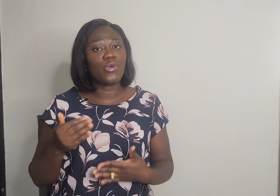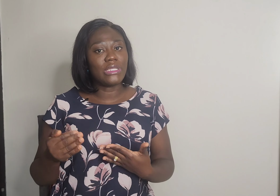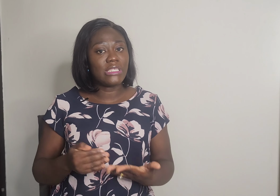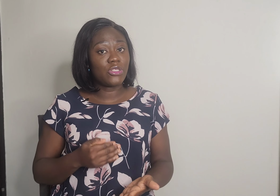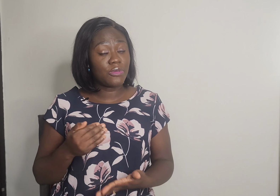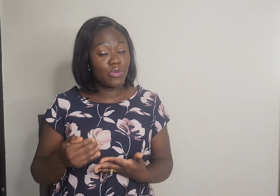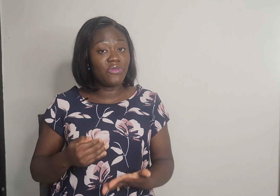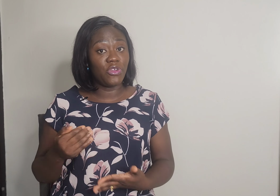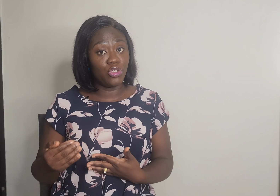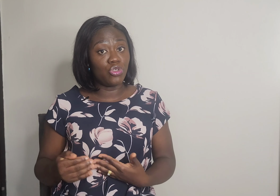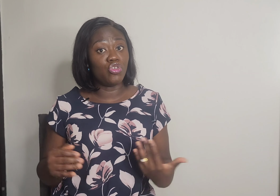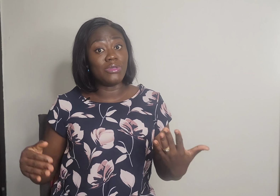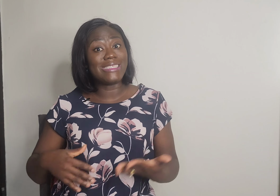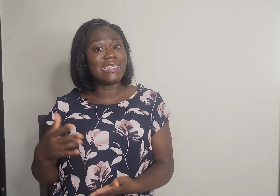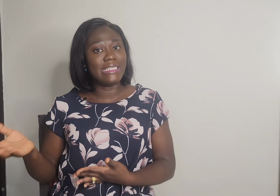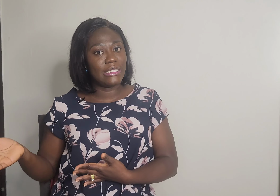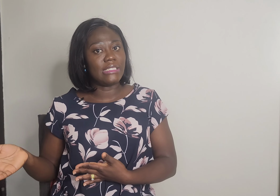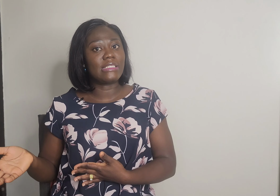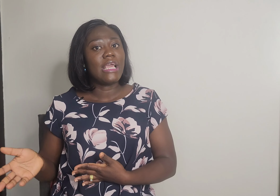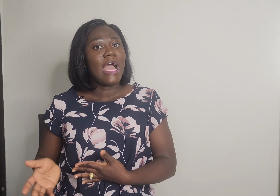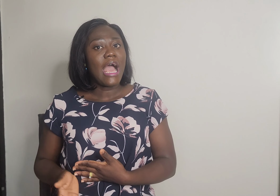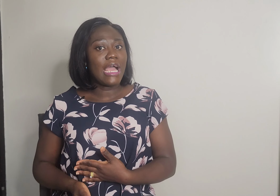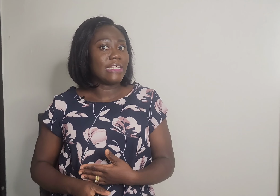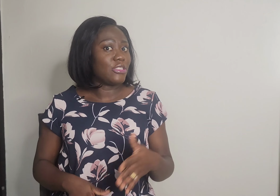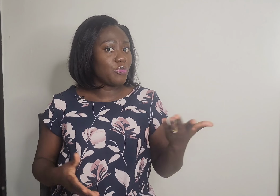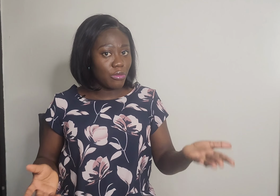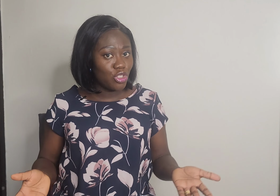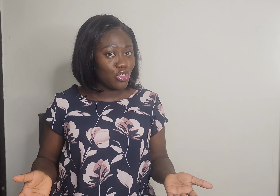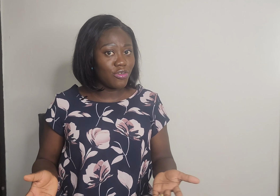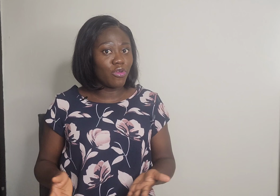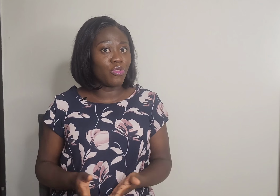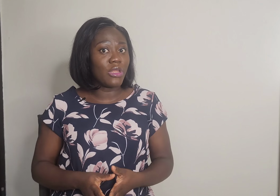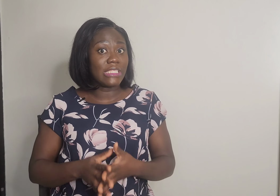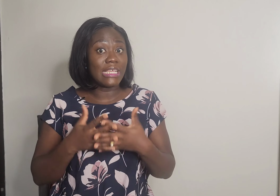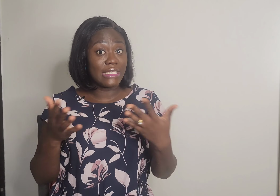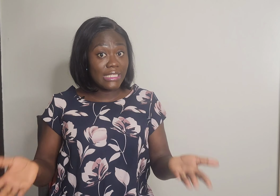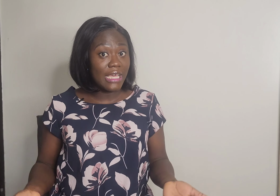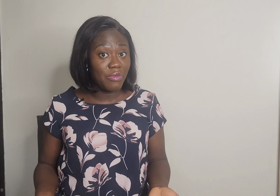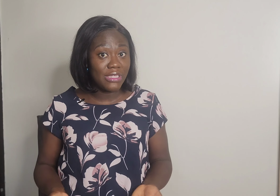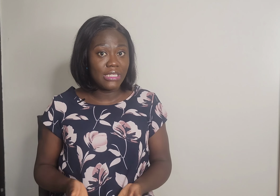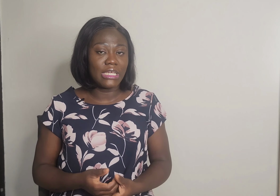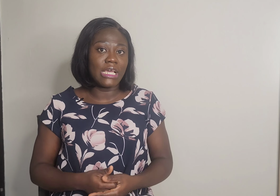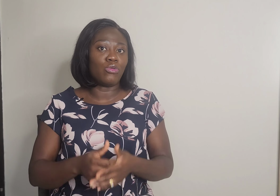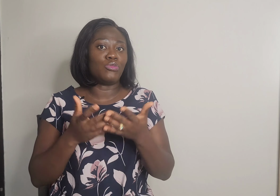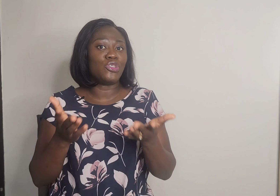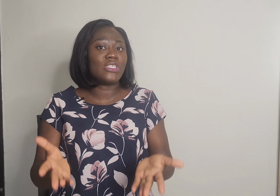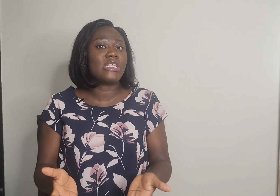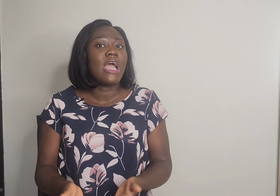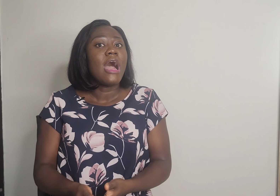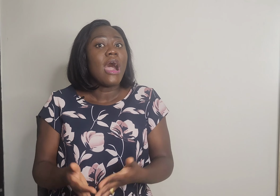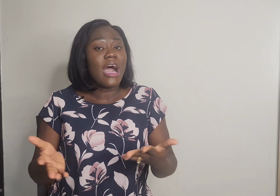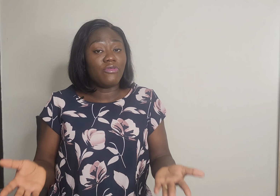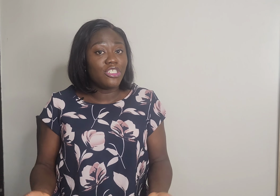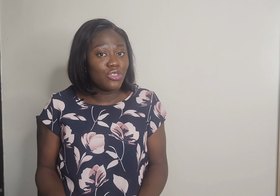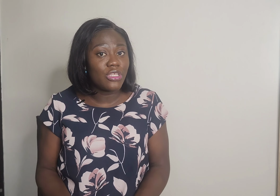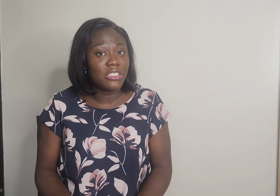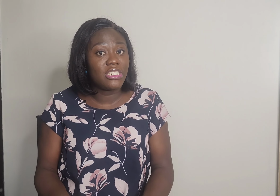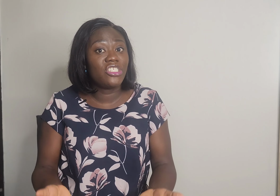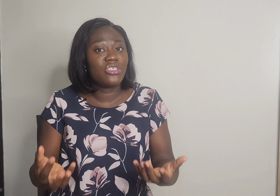in subsequent videos, you'll be seeing this. And I took permission from the United States. I sent her a message that I would be using our videos to actually teach